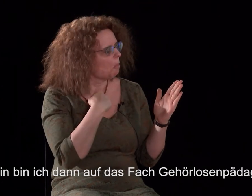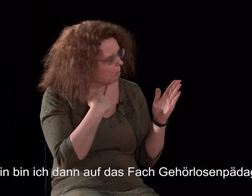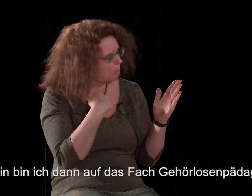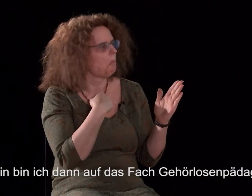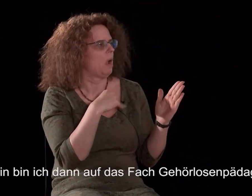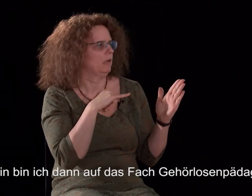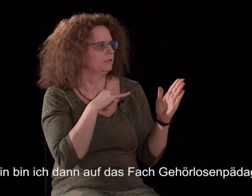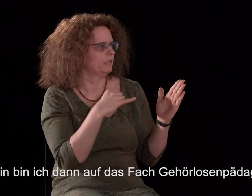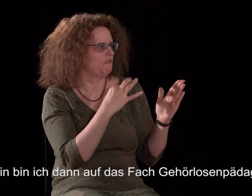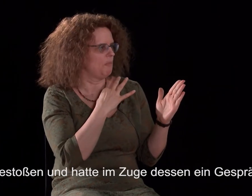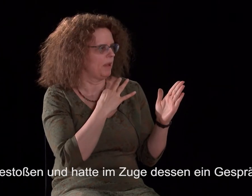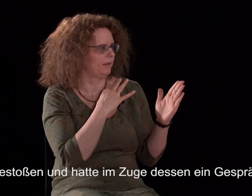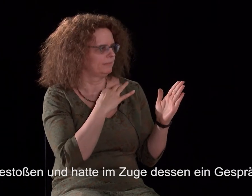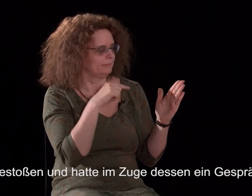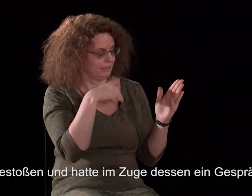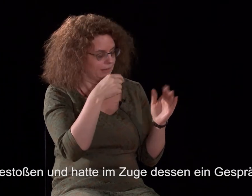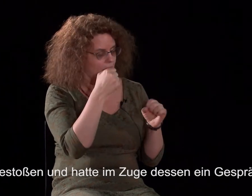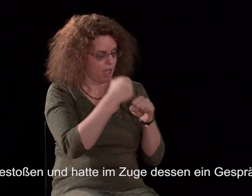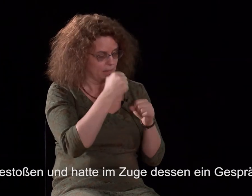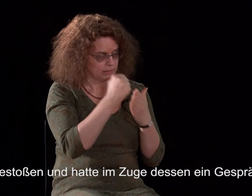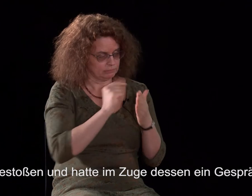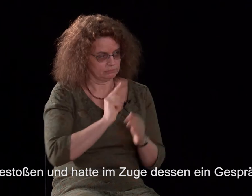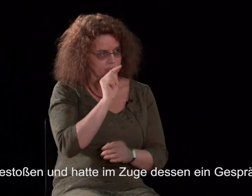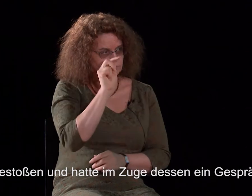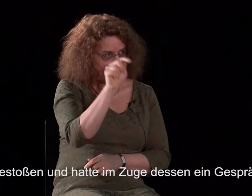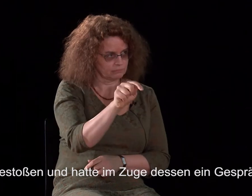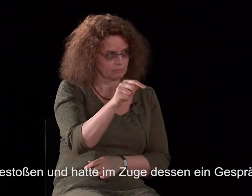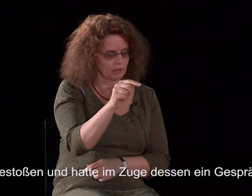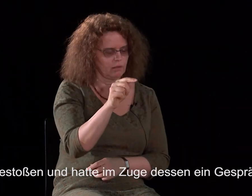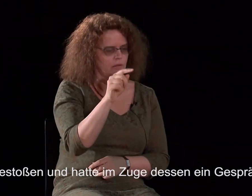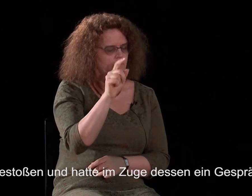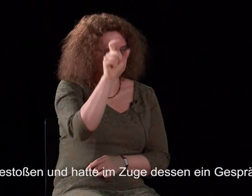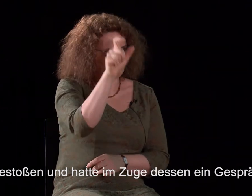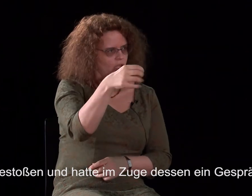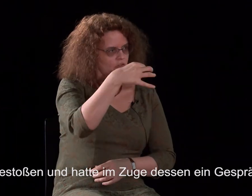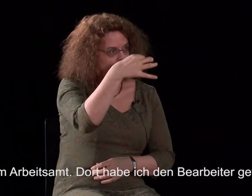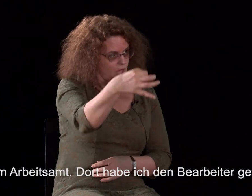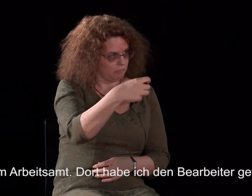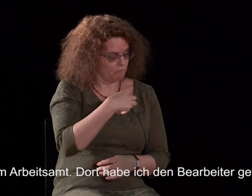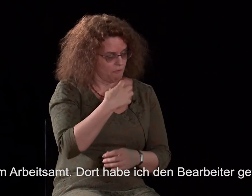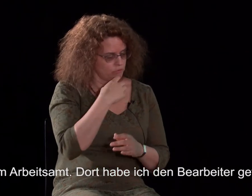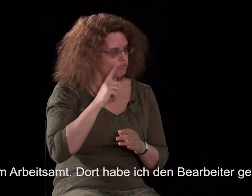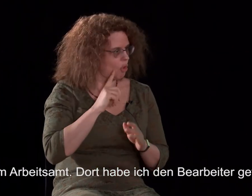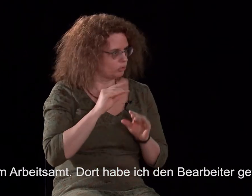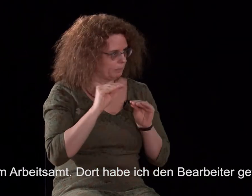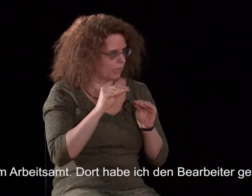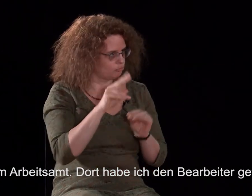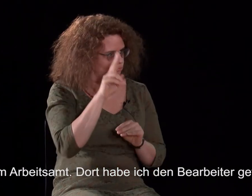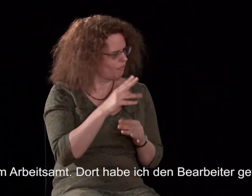Gehörlosenpädagogik gestoßen. Und im Zuge dessen hatte ich auch ein Gespräch beim Arbeitsamt und hatte